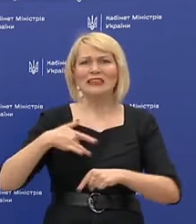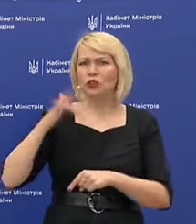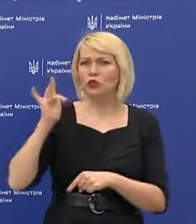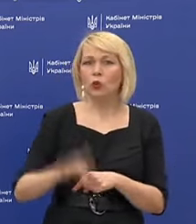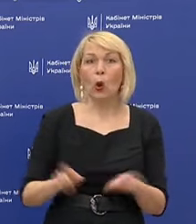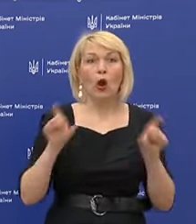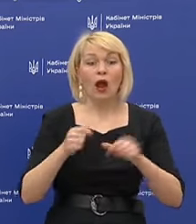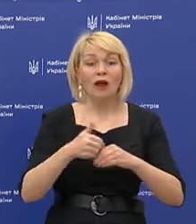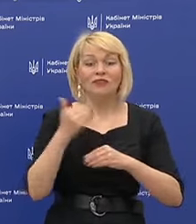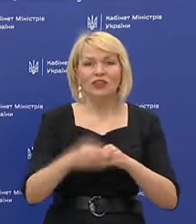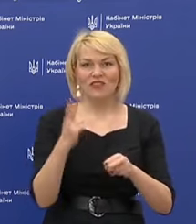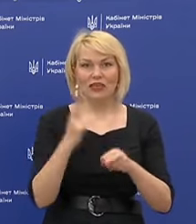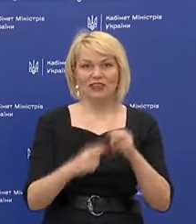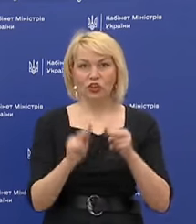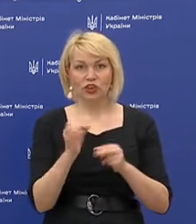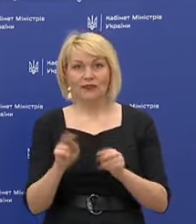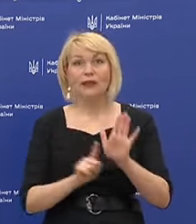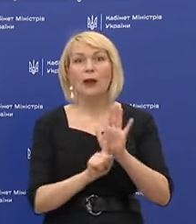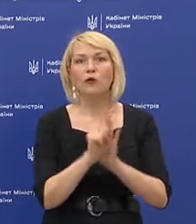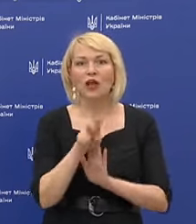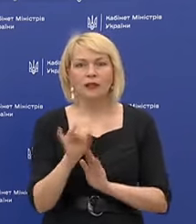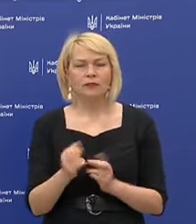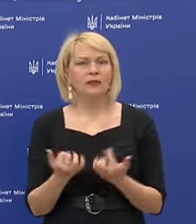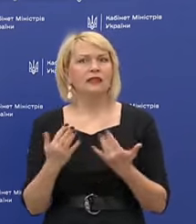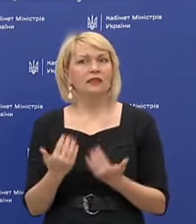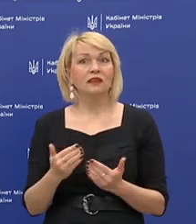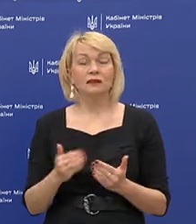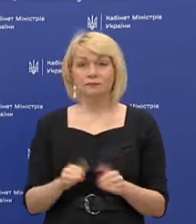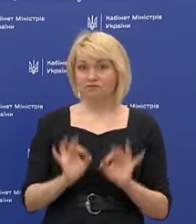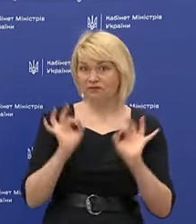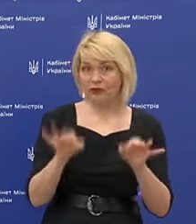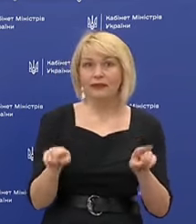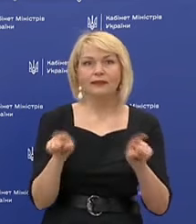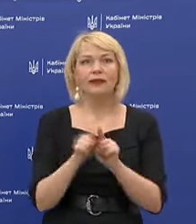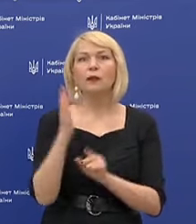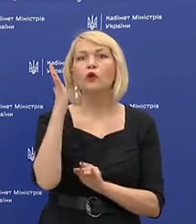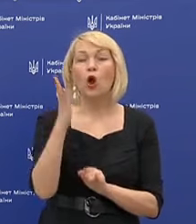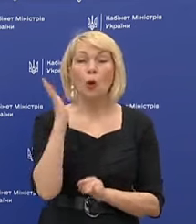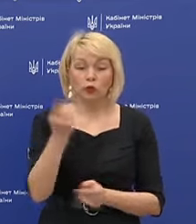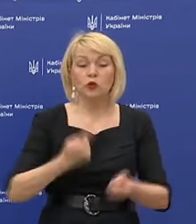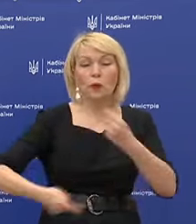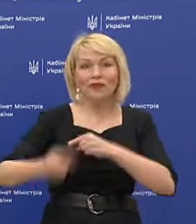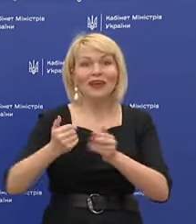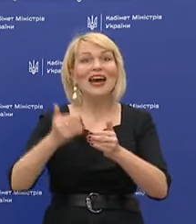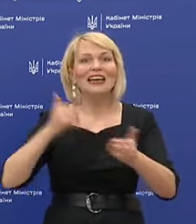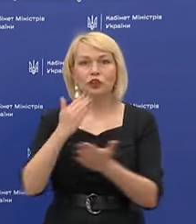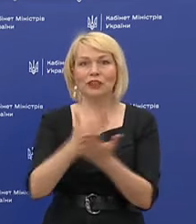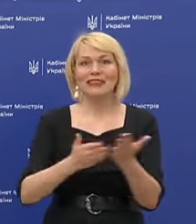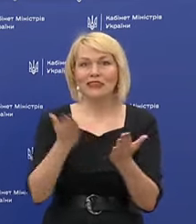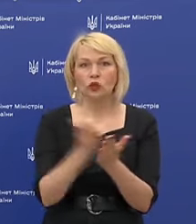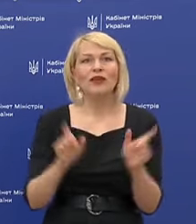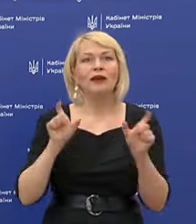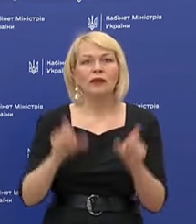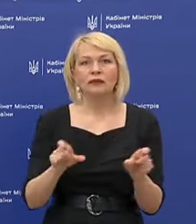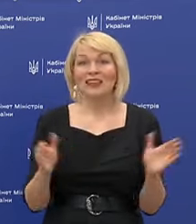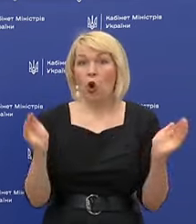карантину уже в кінці червня, на початку липня. Наскільки виправдані такі прогнози і чи будуть повертатися раніше скасовані карантинні